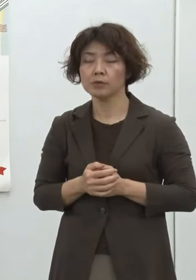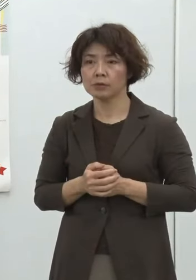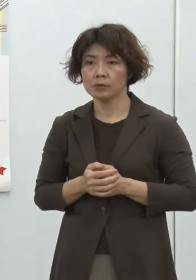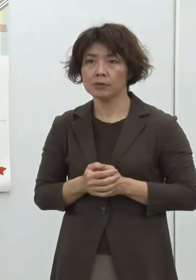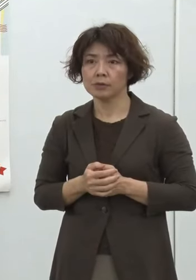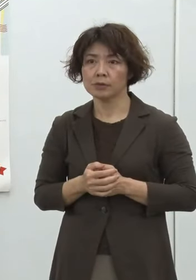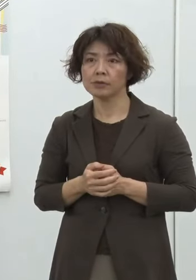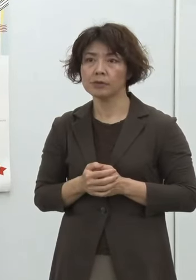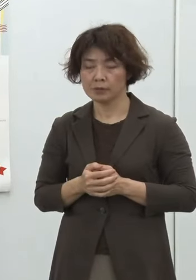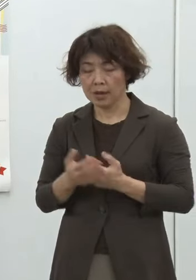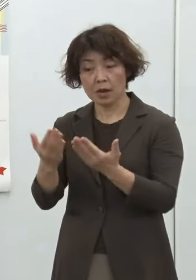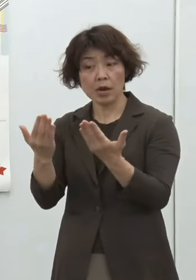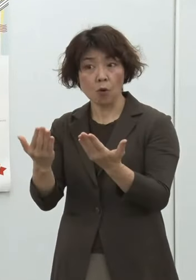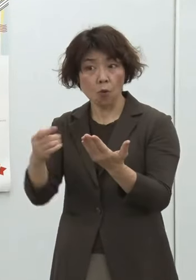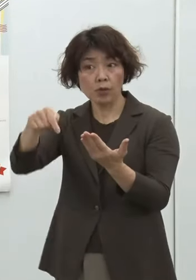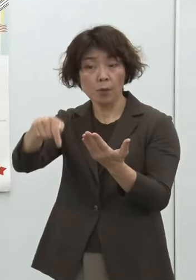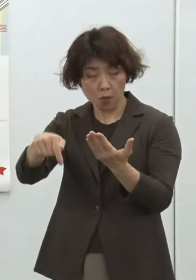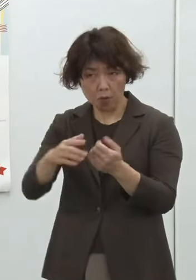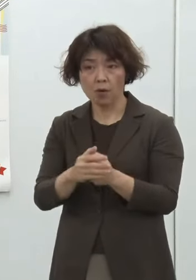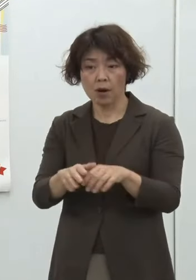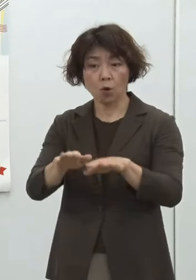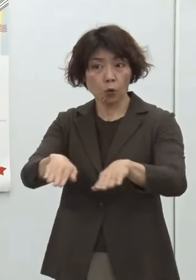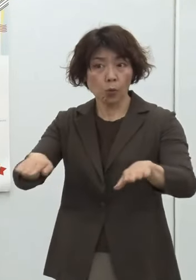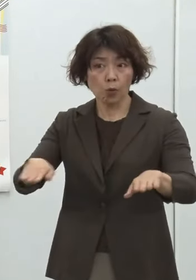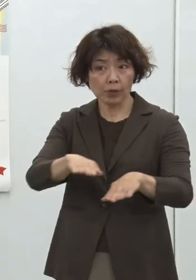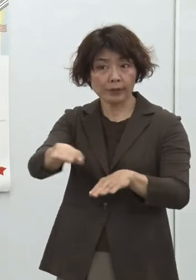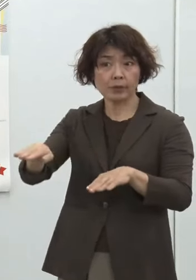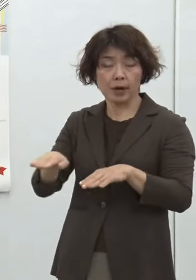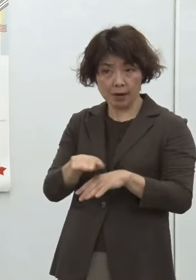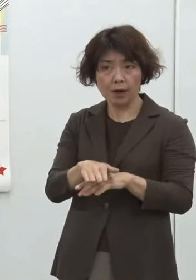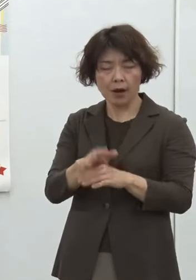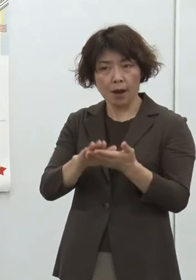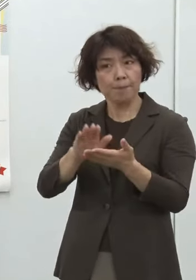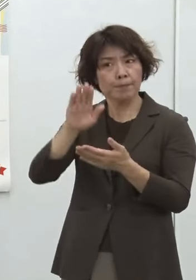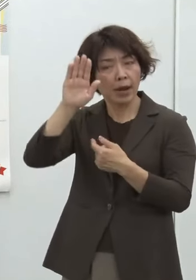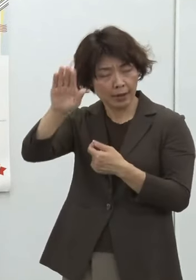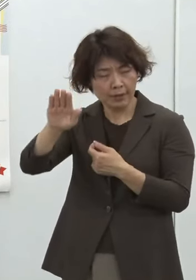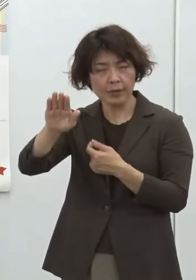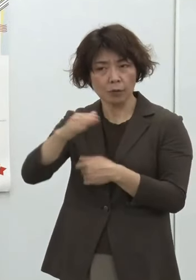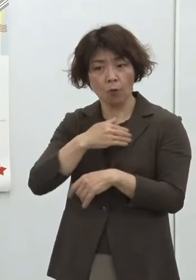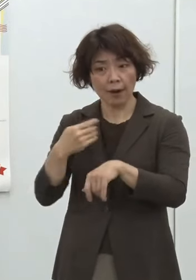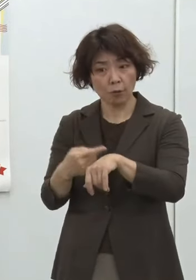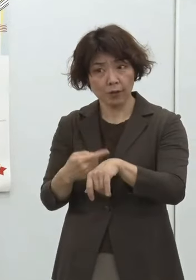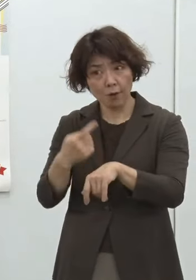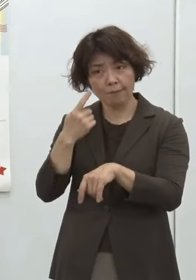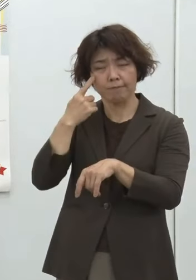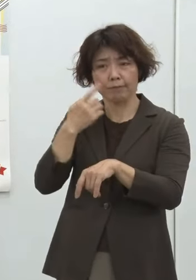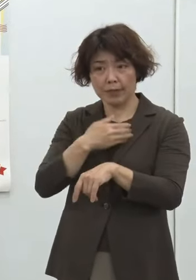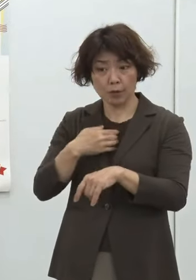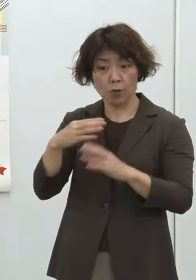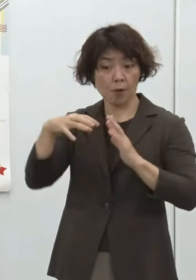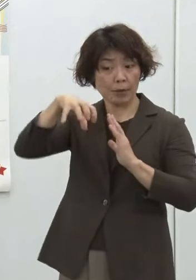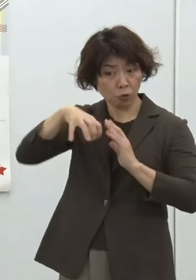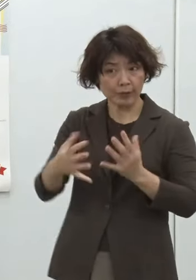各学校においてもですね、子どもたちが未来の可能性を感じれる場所に来れるようにぜ